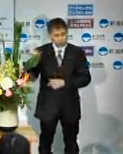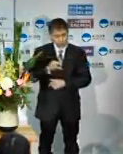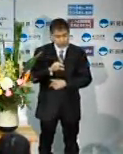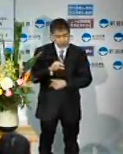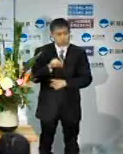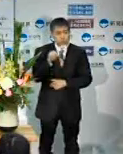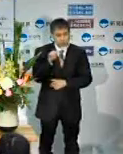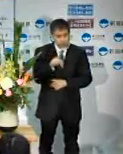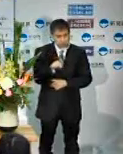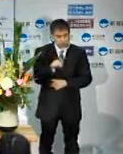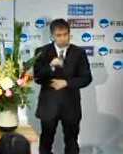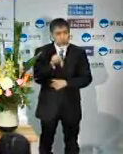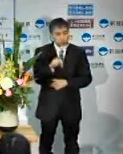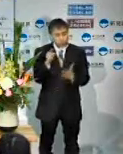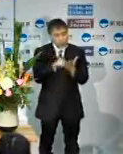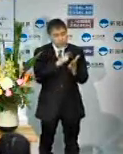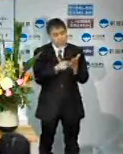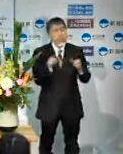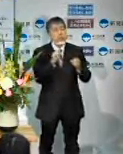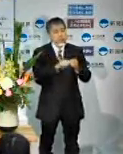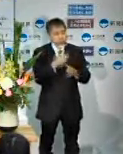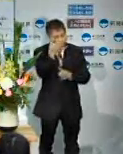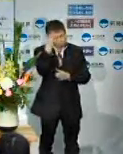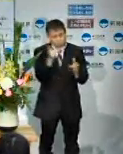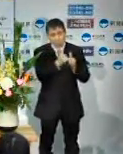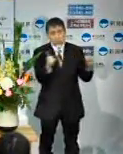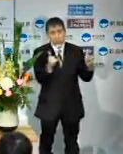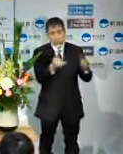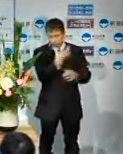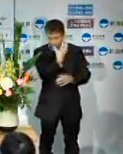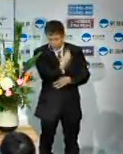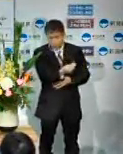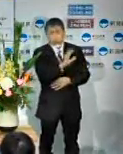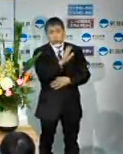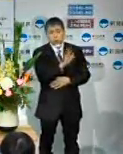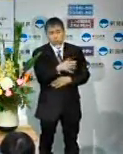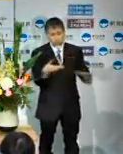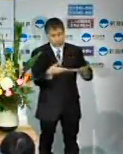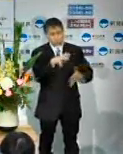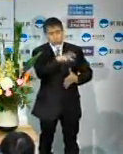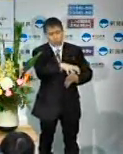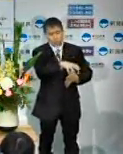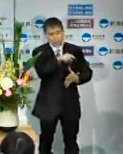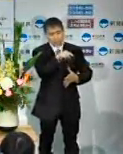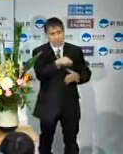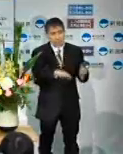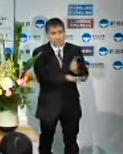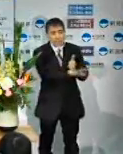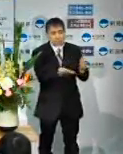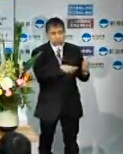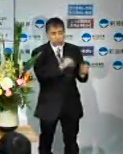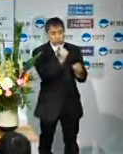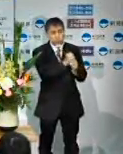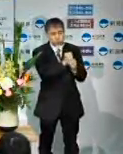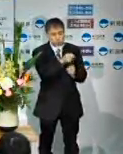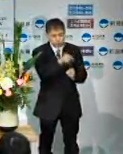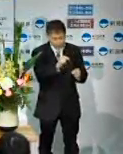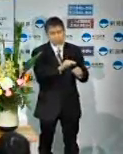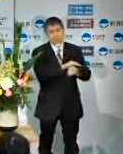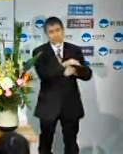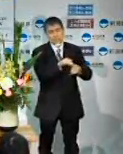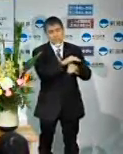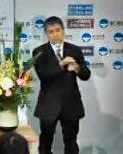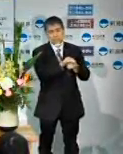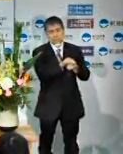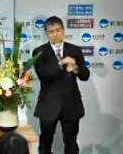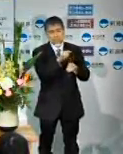じる職場、働く場所というものを、働く環境を作っていくことが何よりも重要ですということ